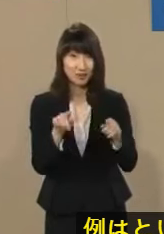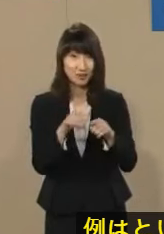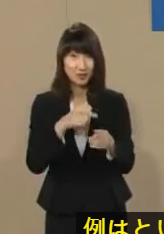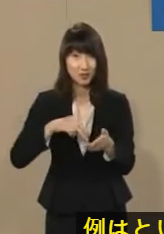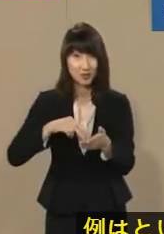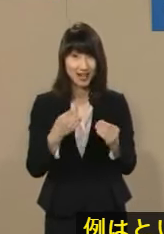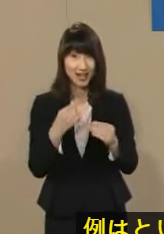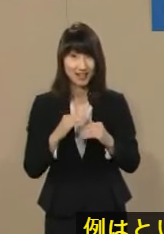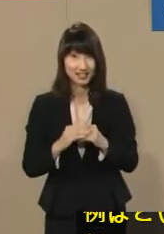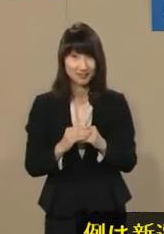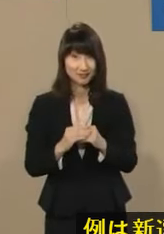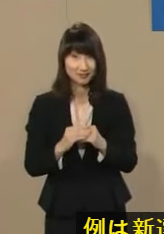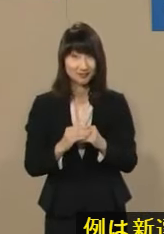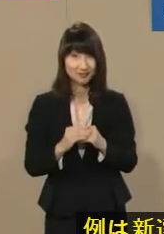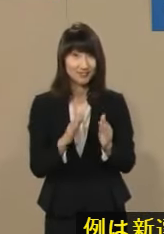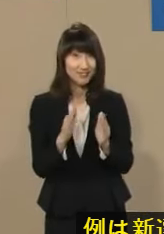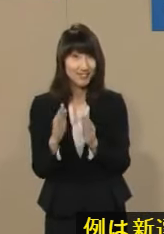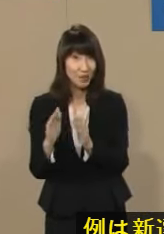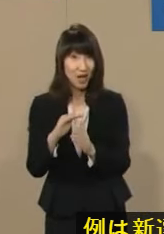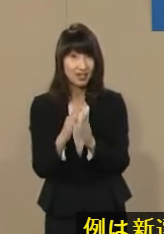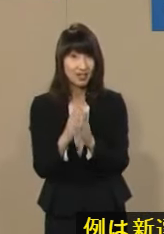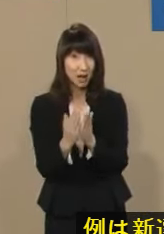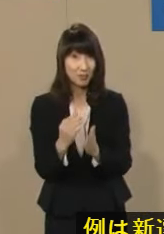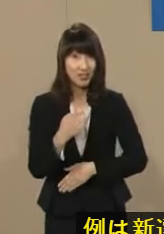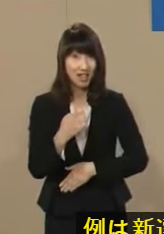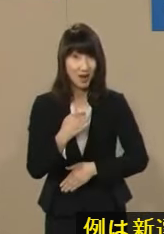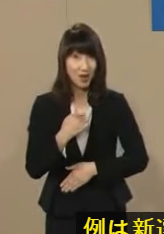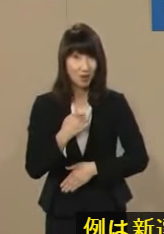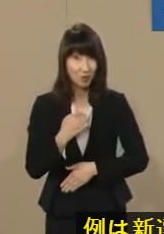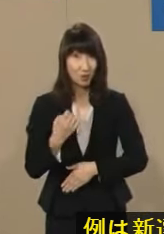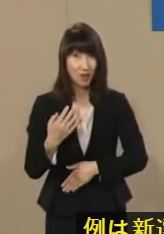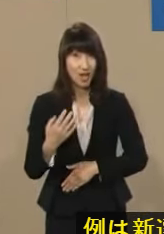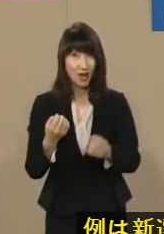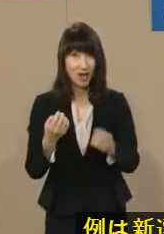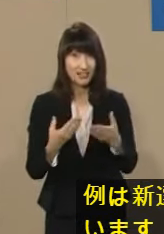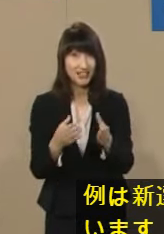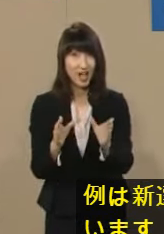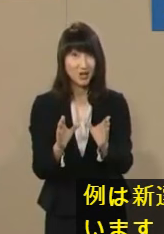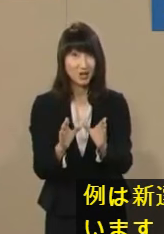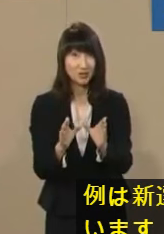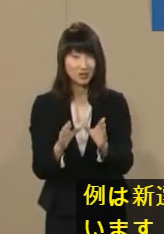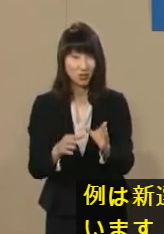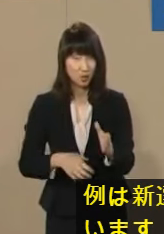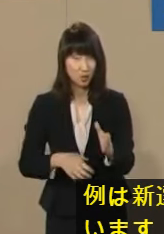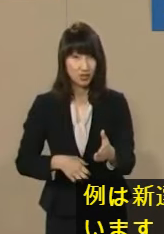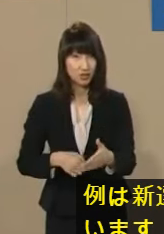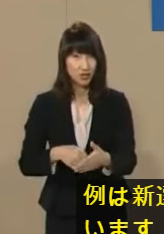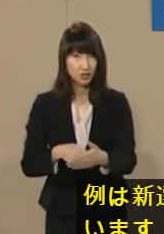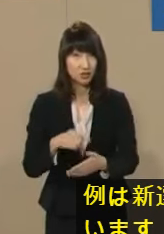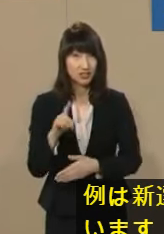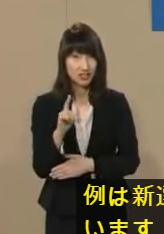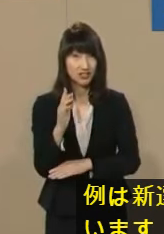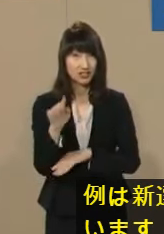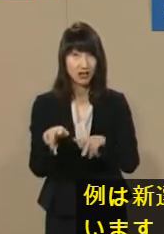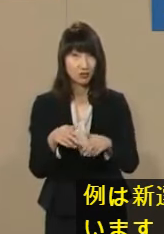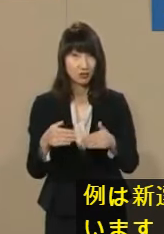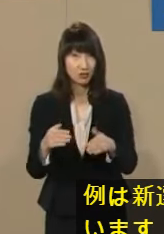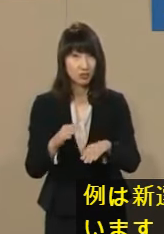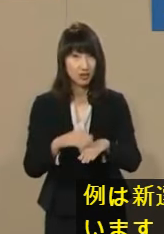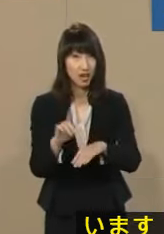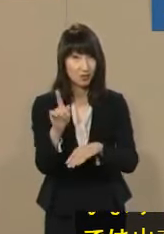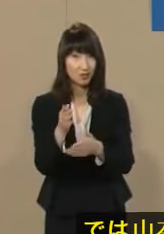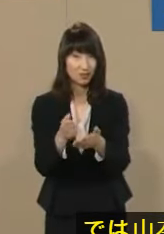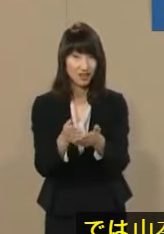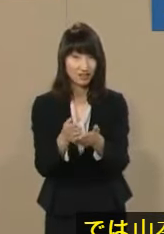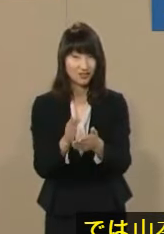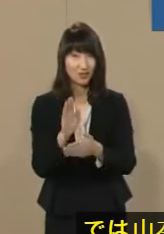候補しています。では山本太郎率いる令和新選組、どのような決意で政治に挑んでいくのか、お伝えした